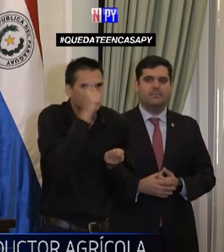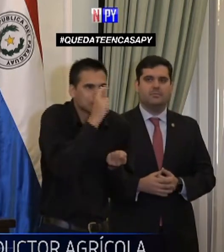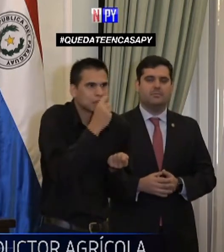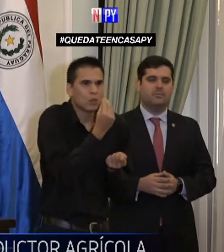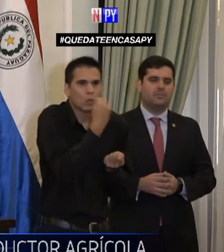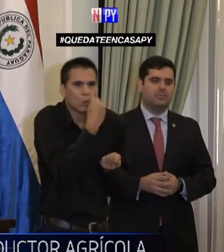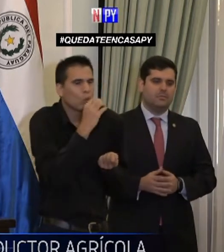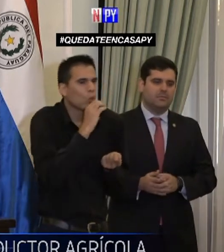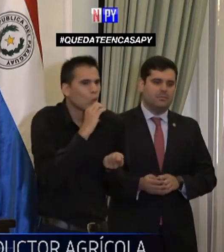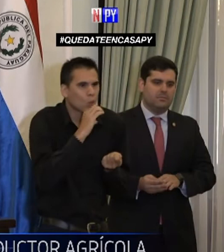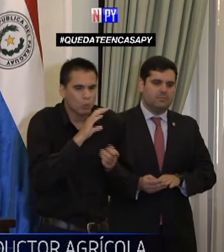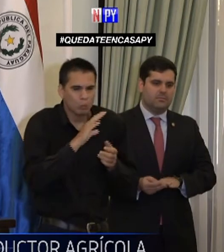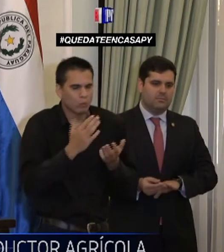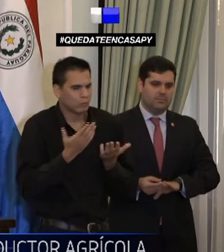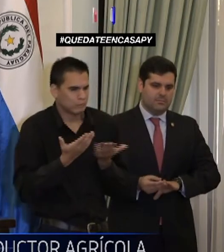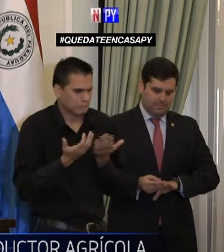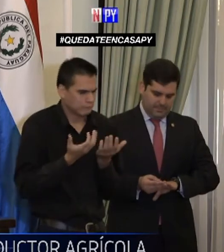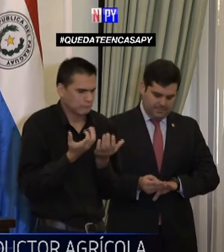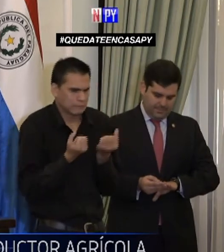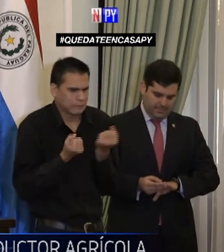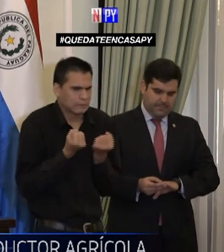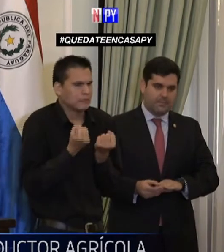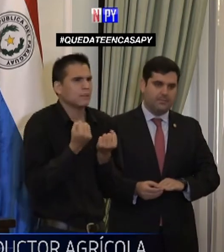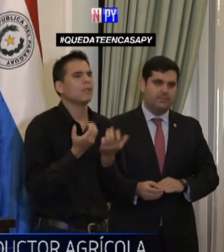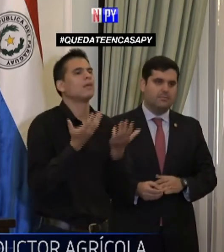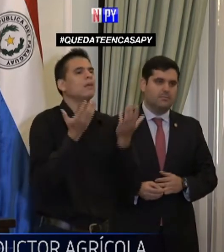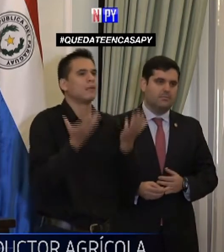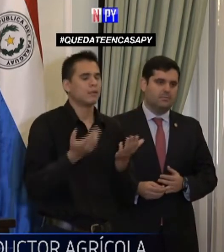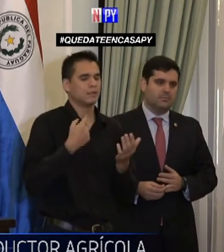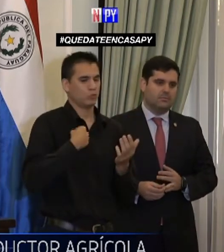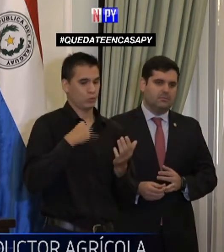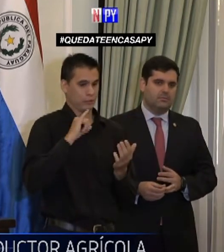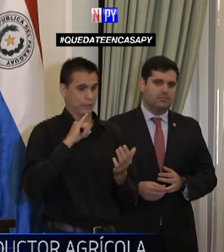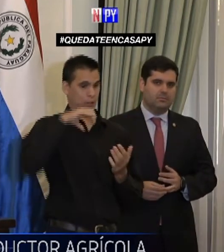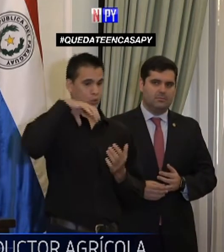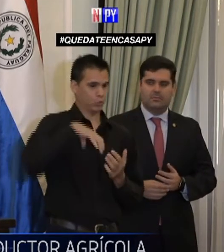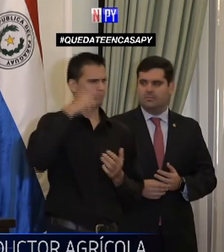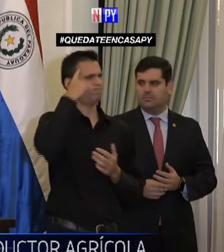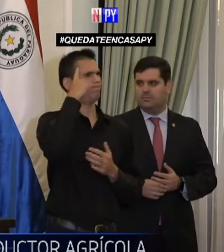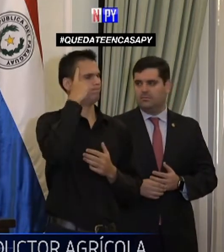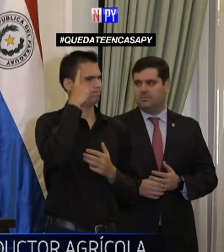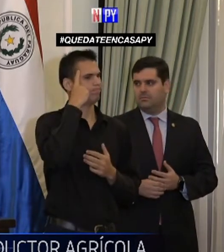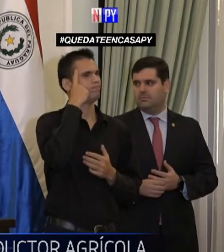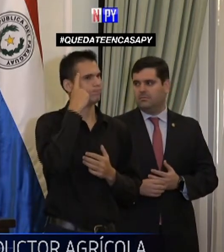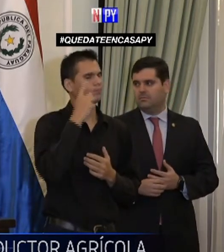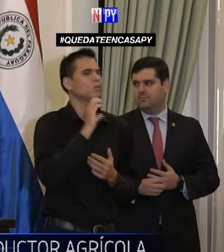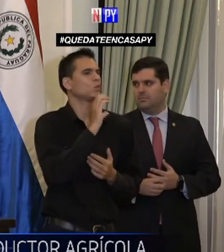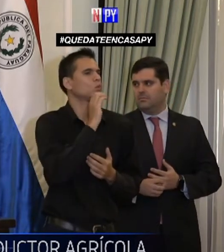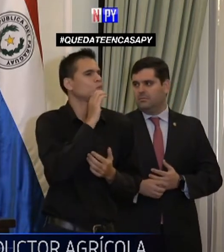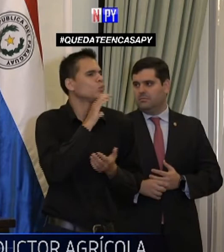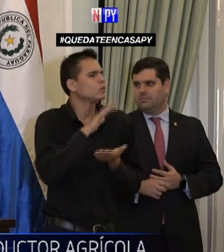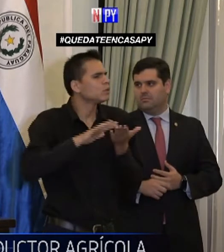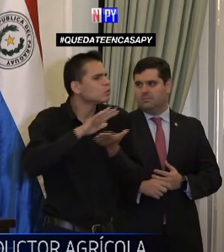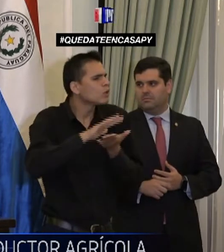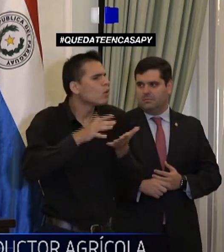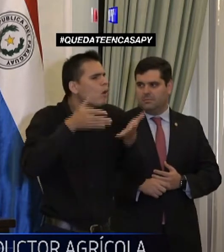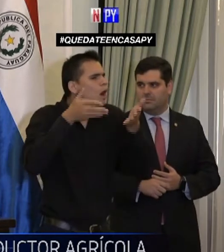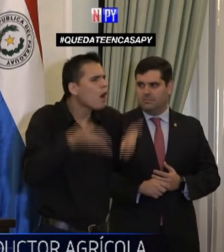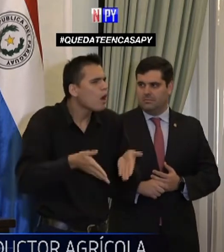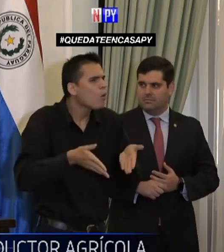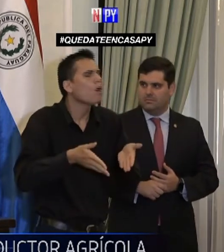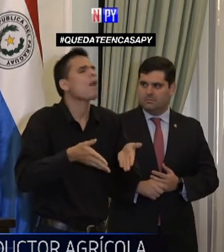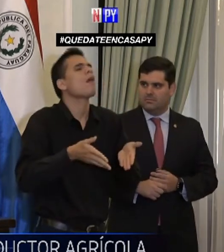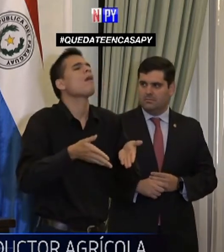Creímos conveniente desde nuestra institución de que eso va a servir para paliar esta situación en la cual